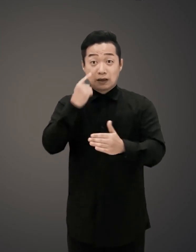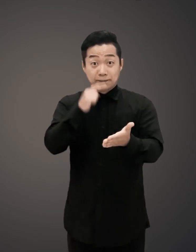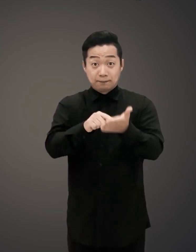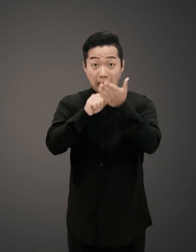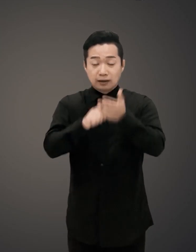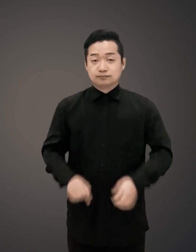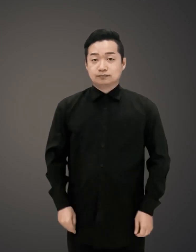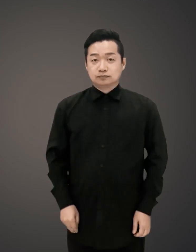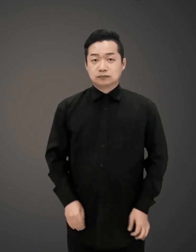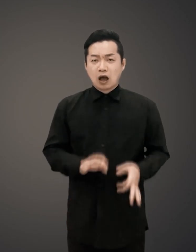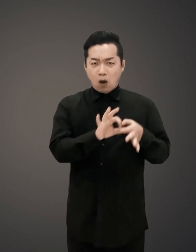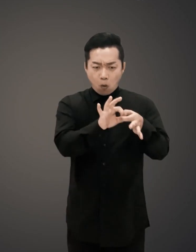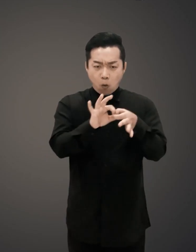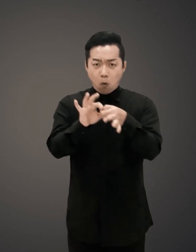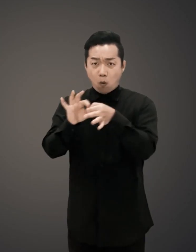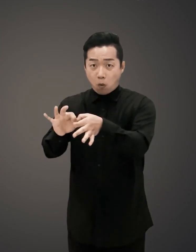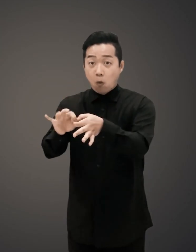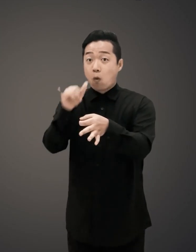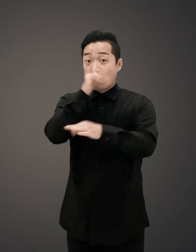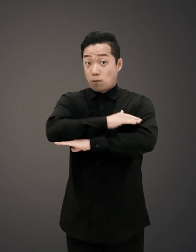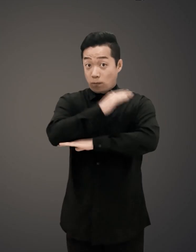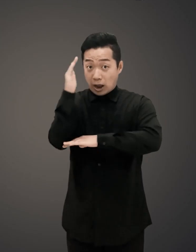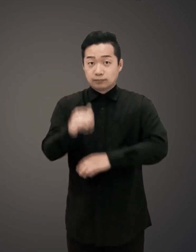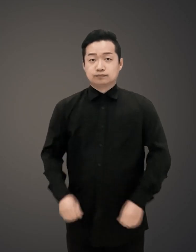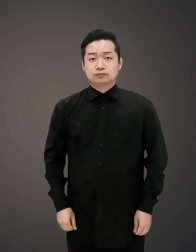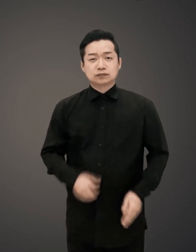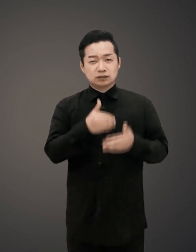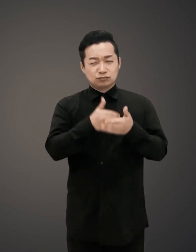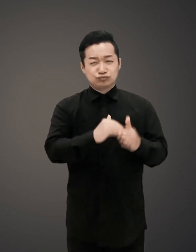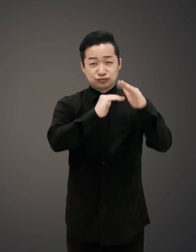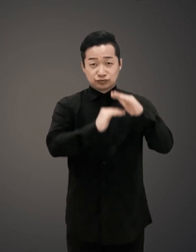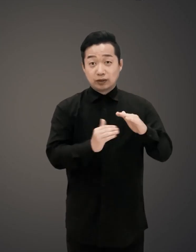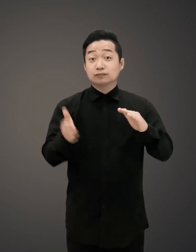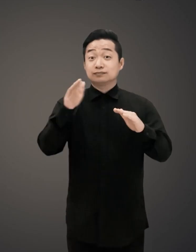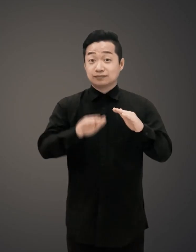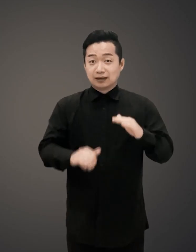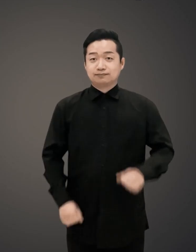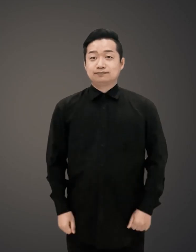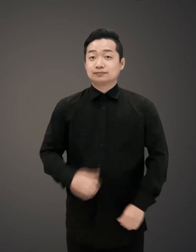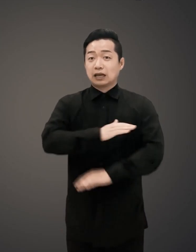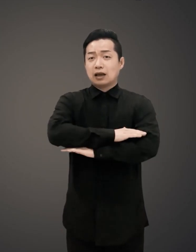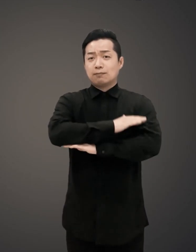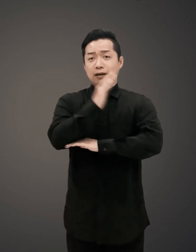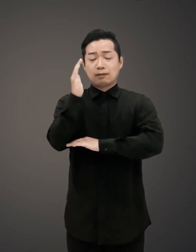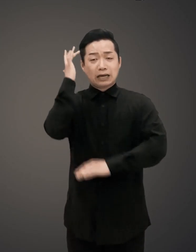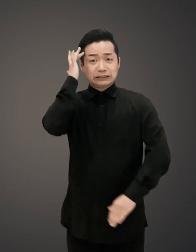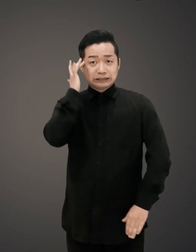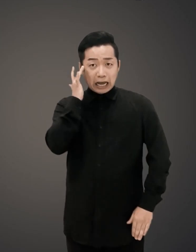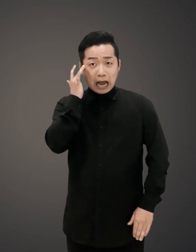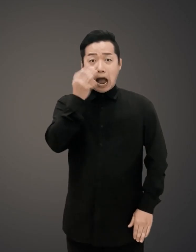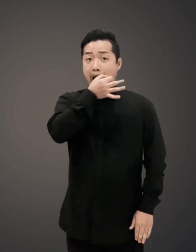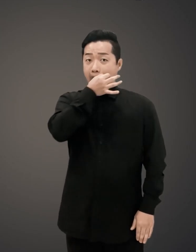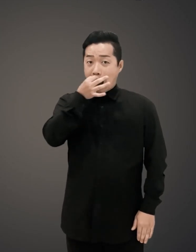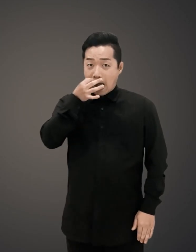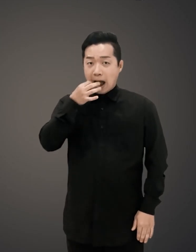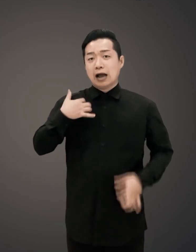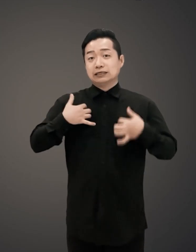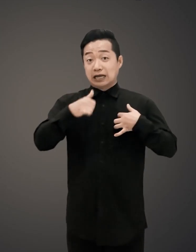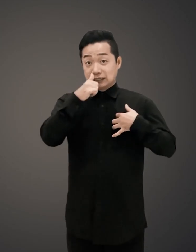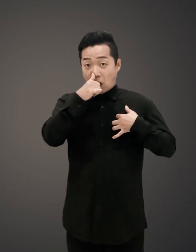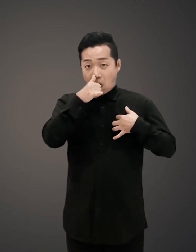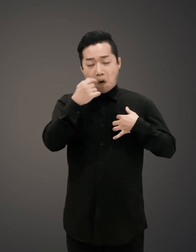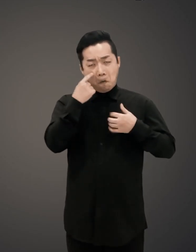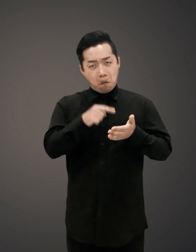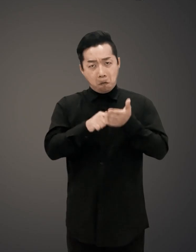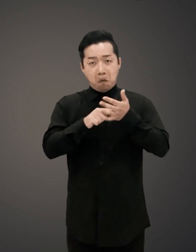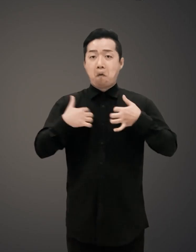소재가 등장하지만 매우 유기적으로 구성되어 있다는 점, 또 무거운 주제를 다루면서도 이 이야기의 긴장과 흥미를 놓치지 않는다는